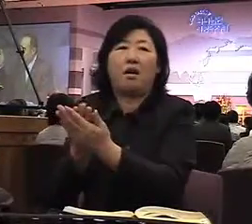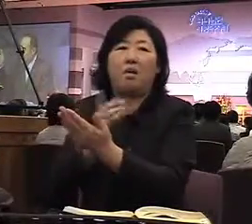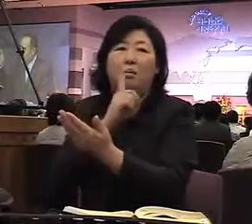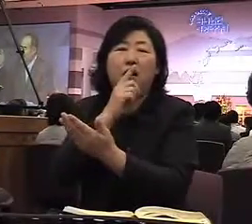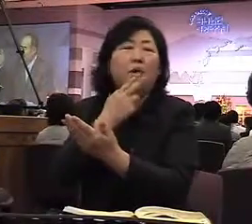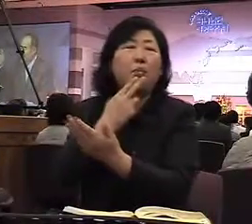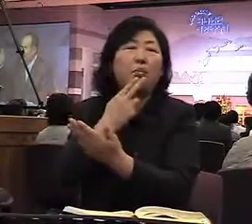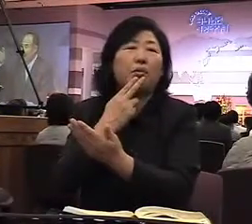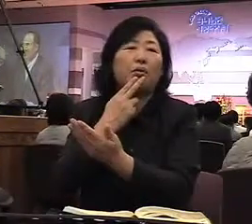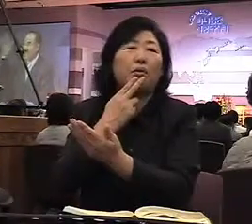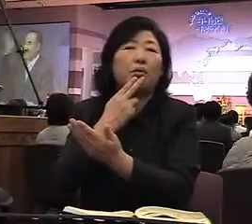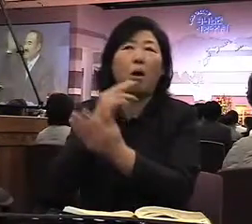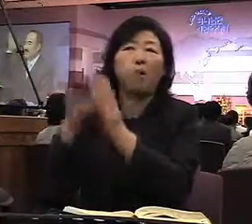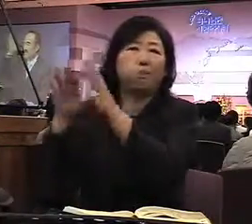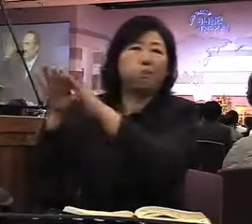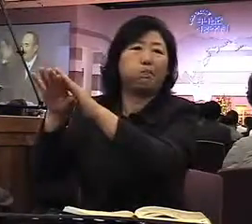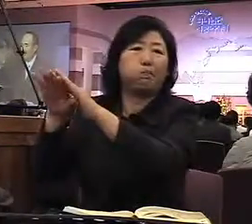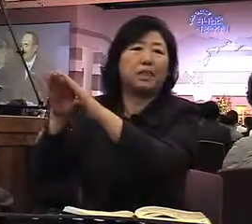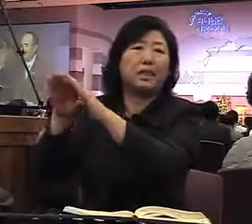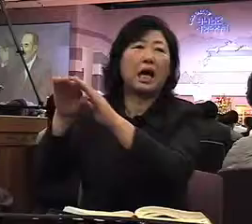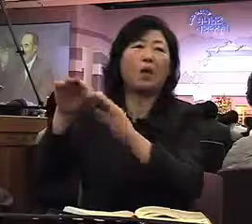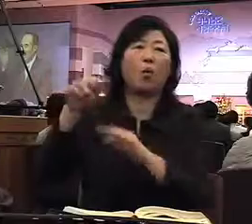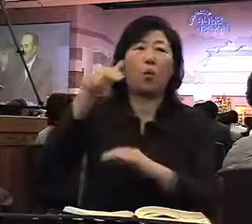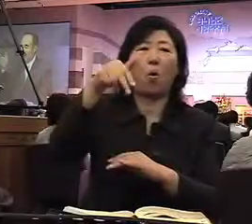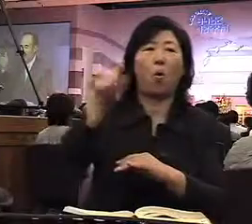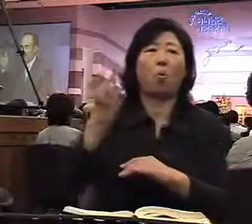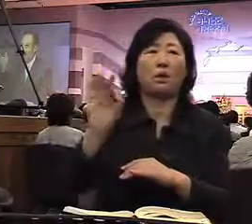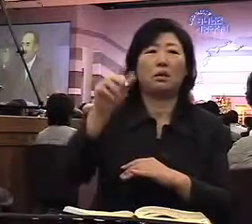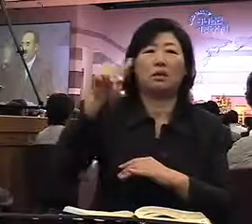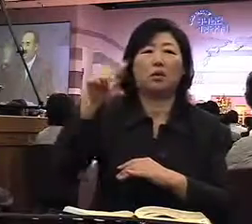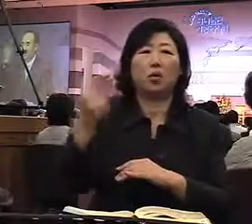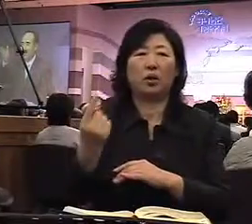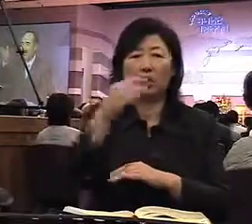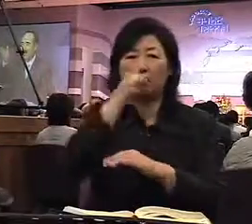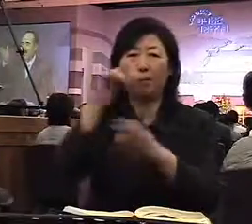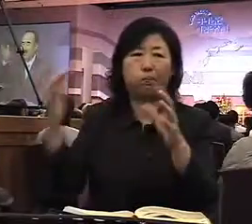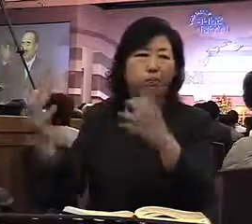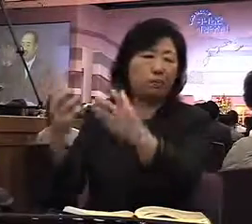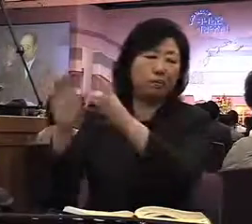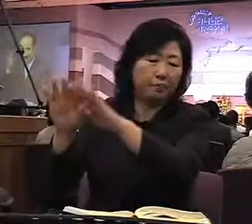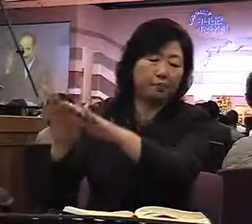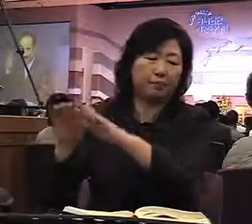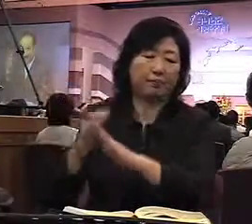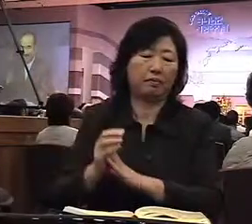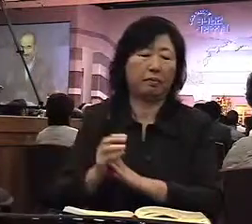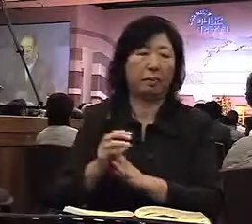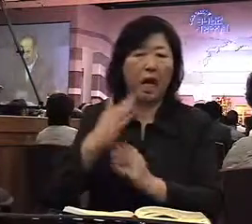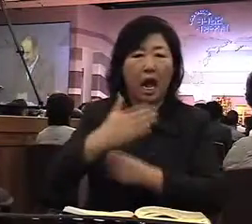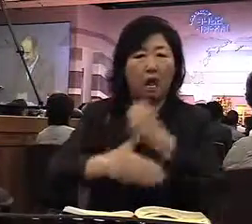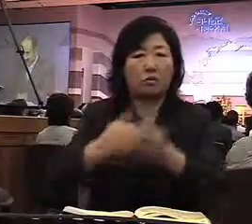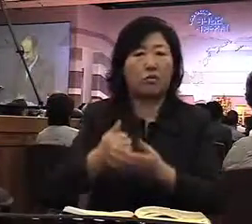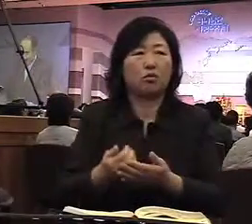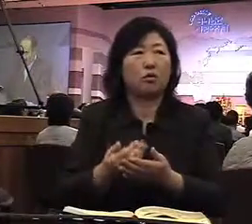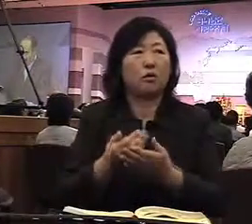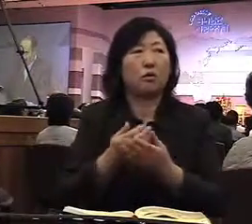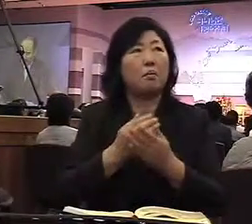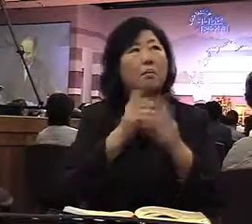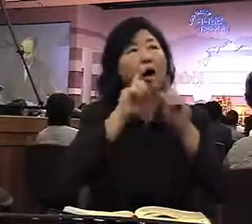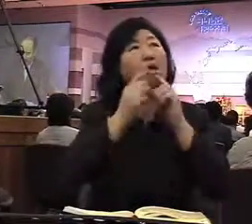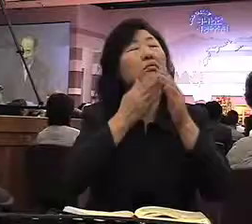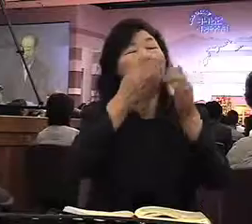있다. 하나님이 다 주시기로 했는데 너희들이 달라고 안 해서 안 주고 있다.